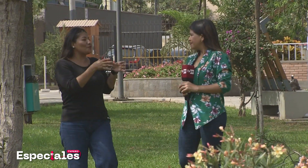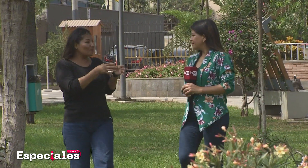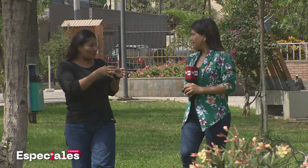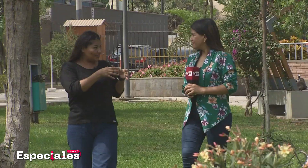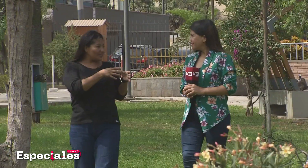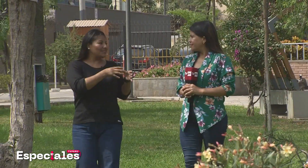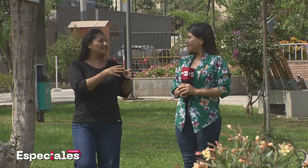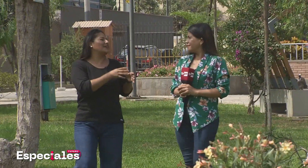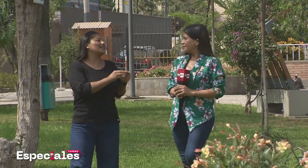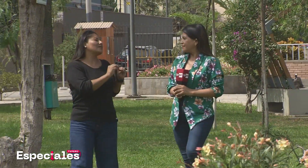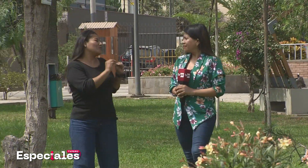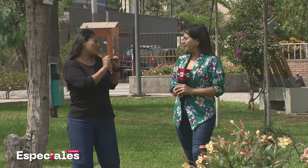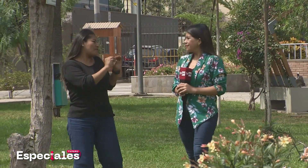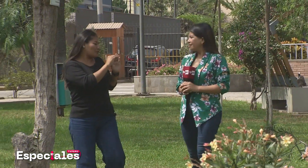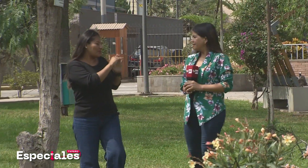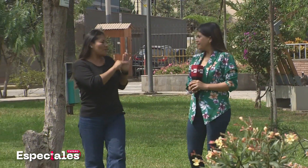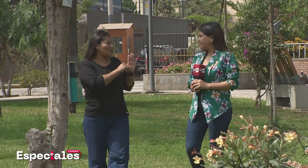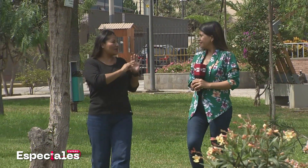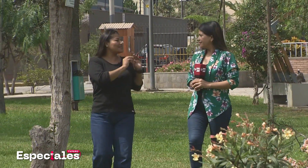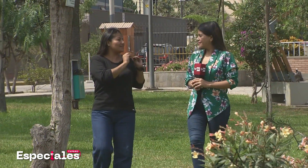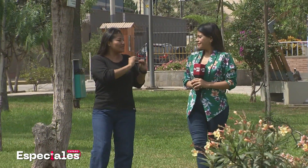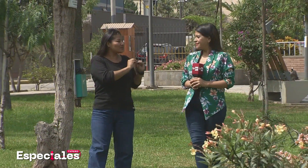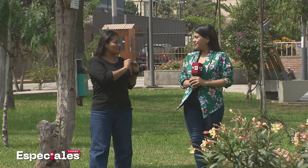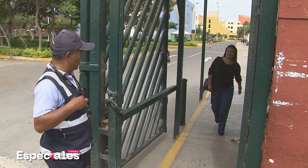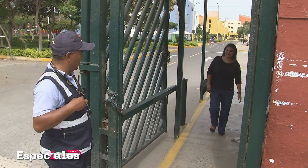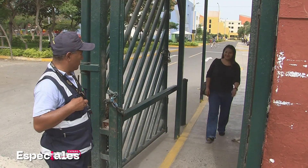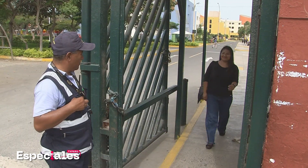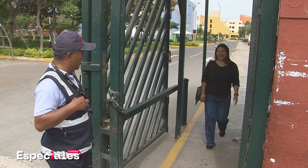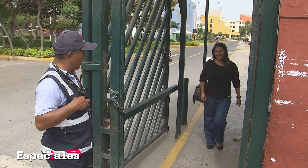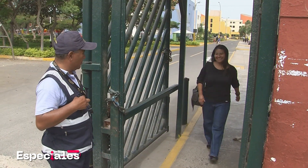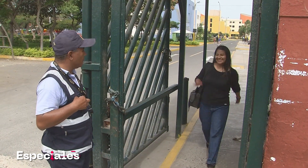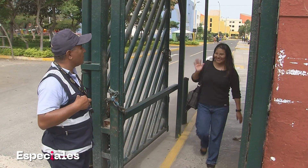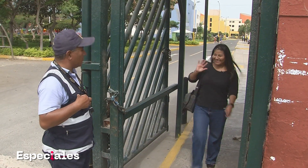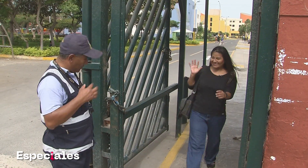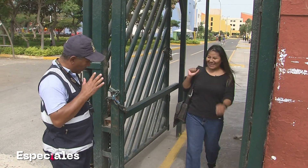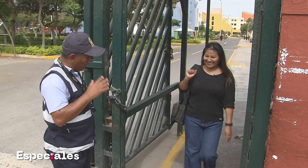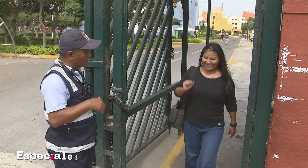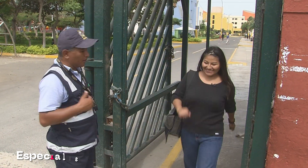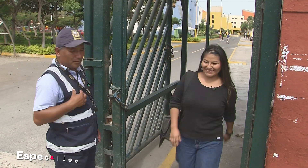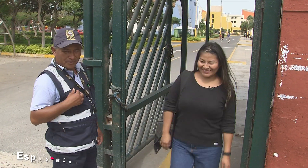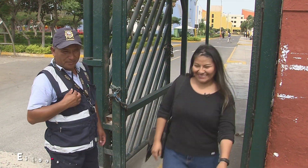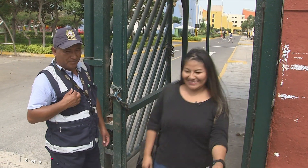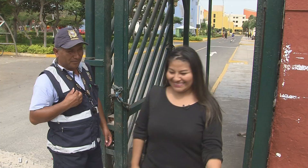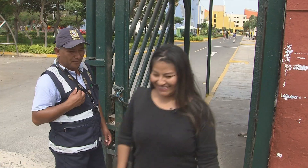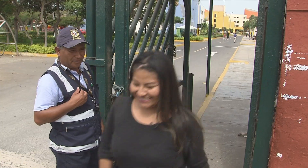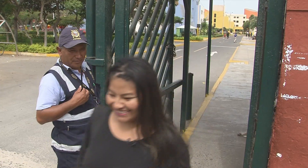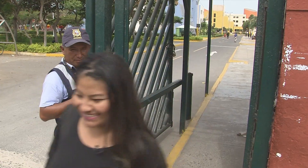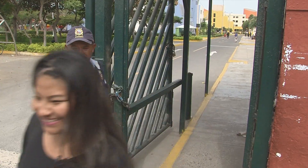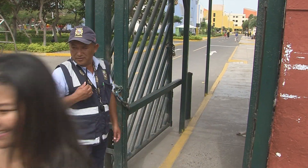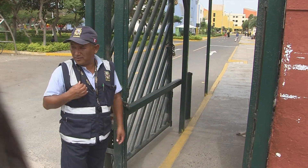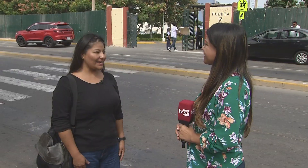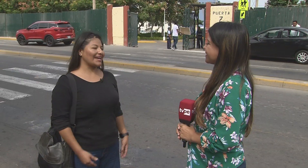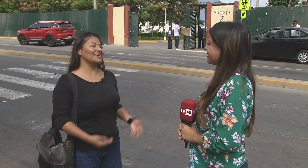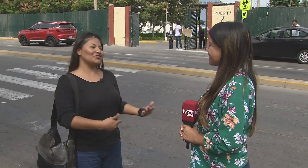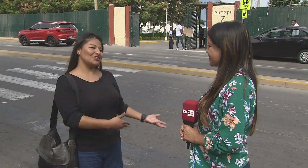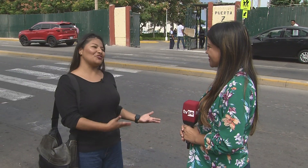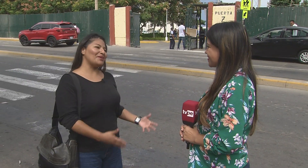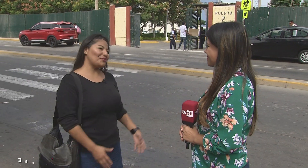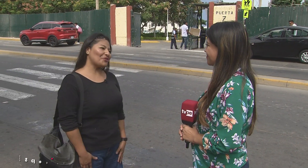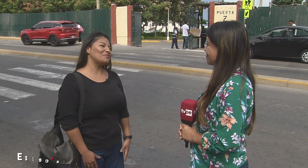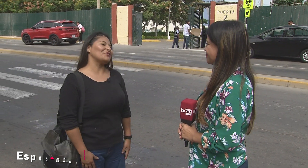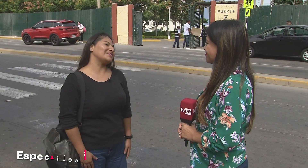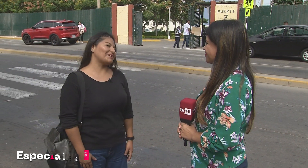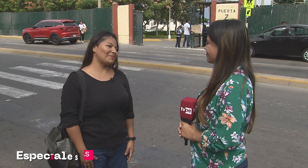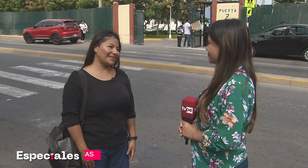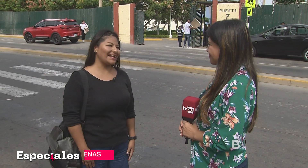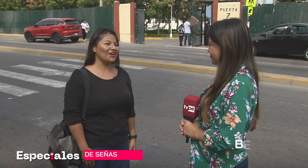de la carrera de Educación Física. Hasta luego, gracias. Y y aquí es donde yo